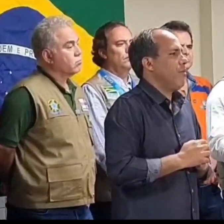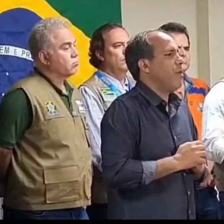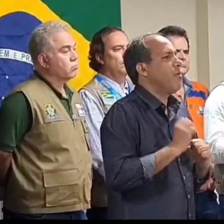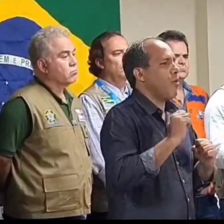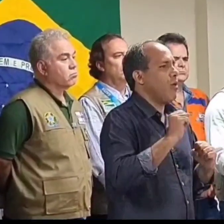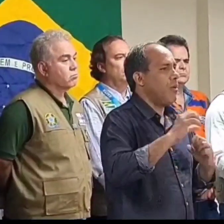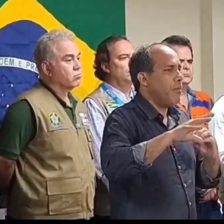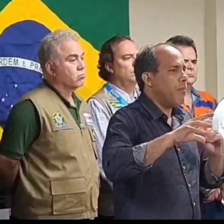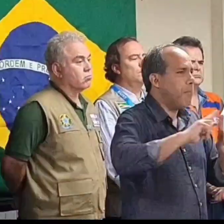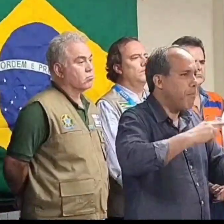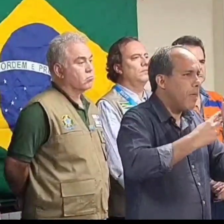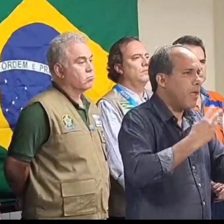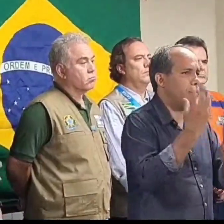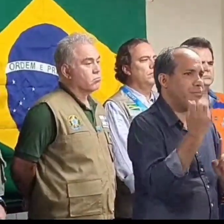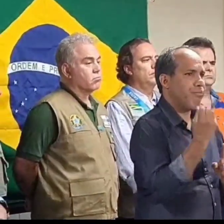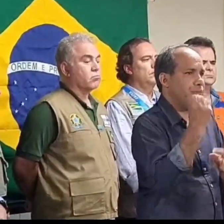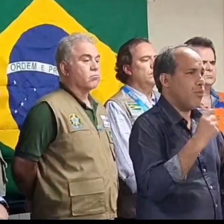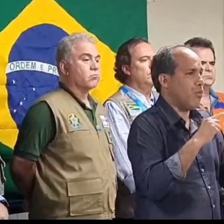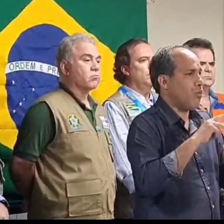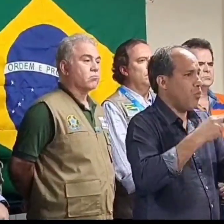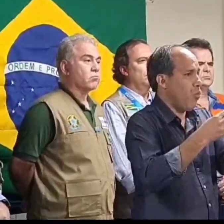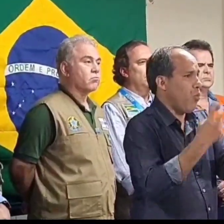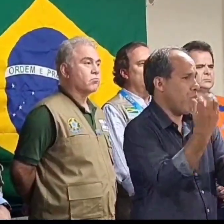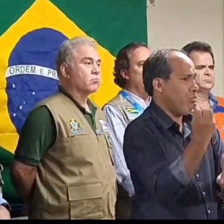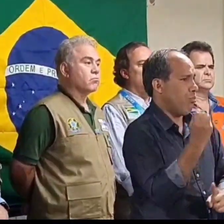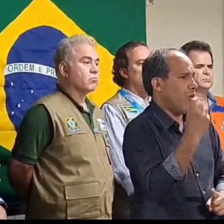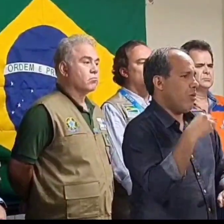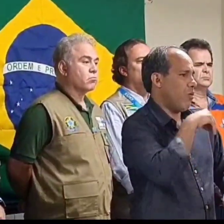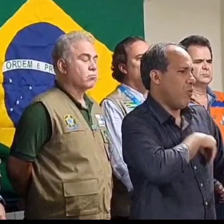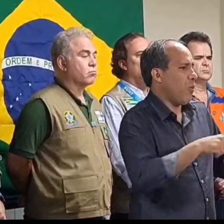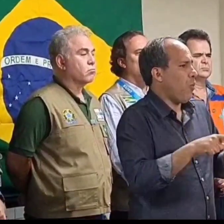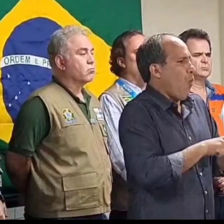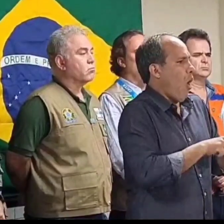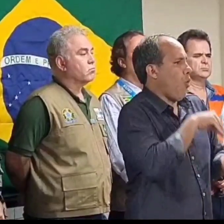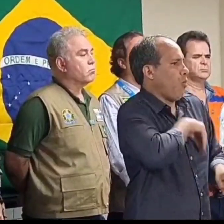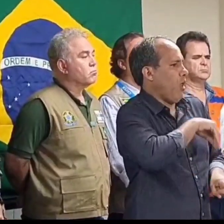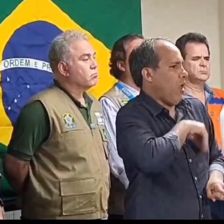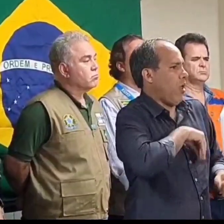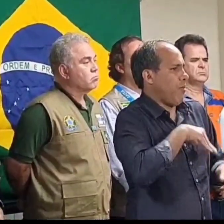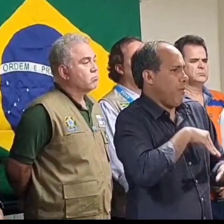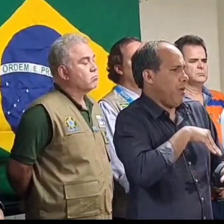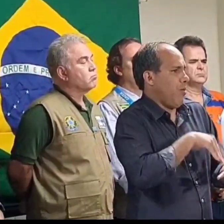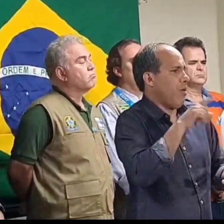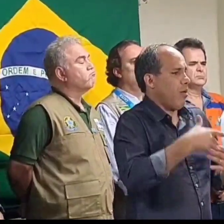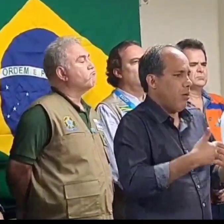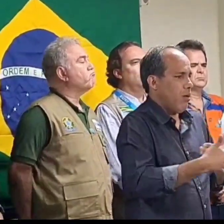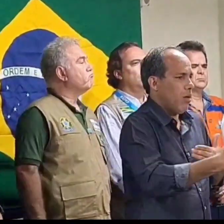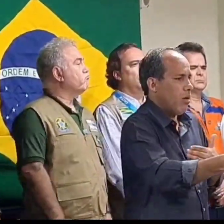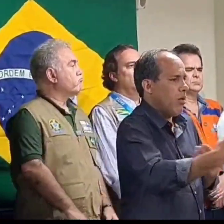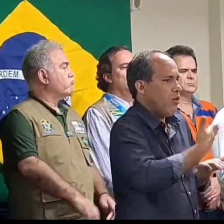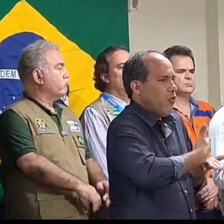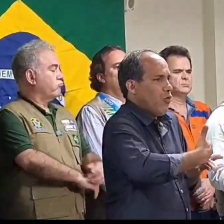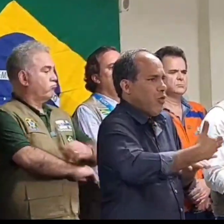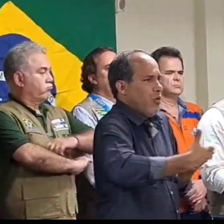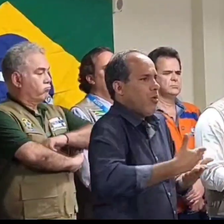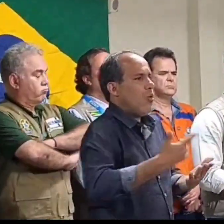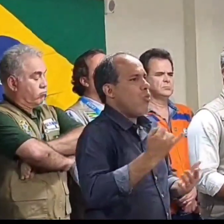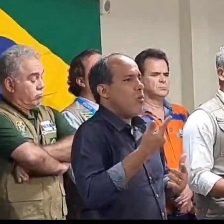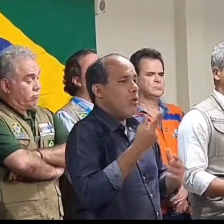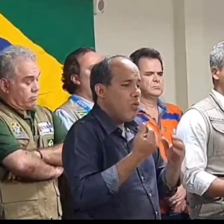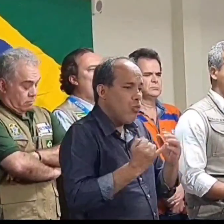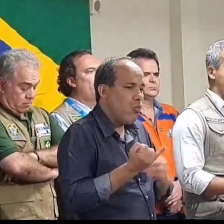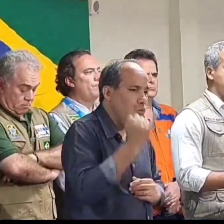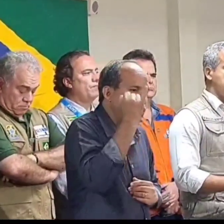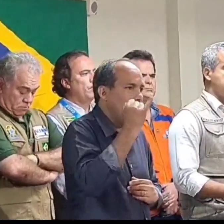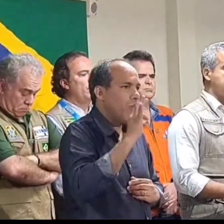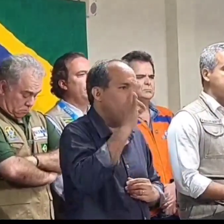peguem mais uma parcela desse benefício que corresponde ao salário mínimo. Isso vai ser diluído ao longo de 36 meses, sem nenhum tipo de encargo, sem nenhum